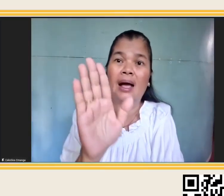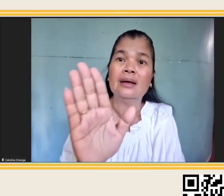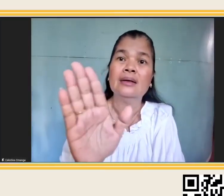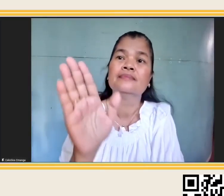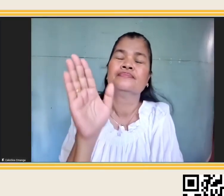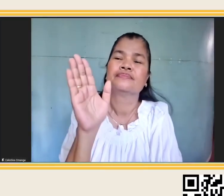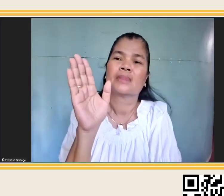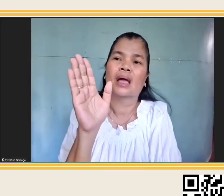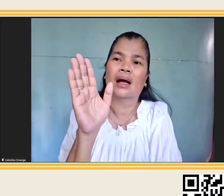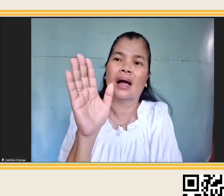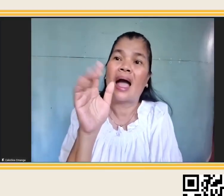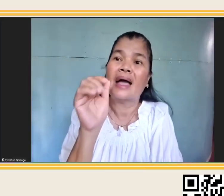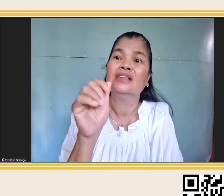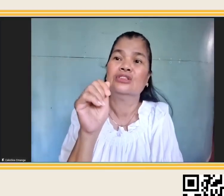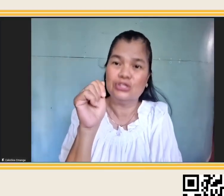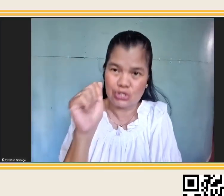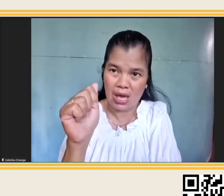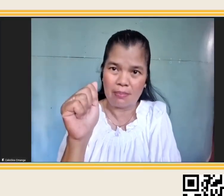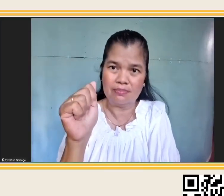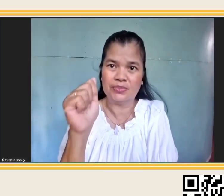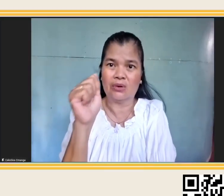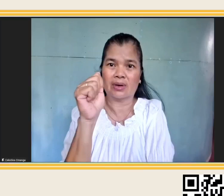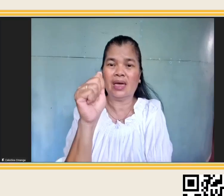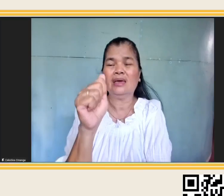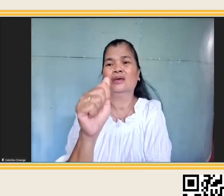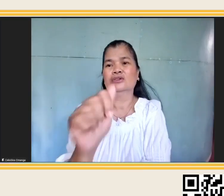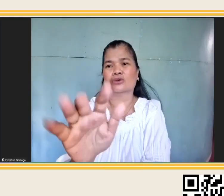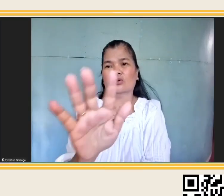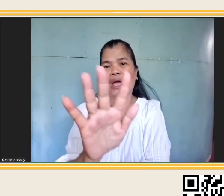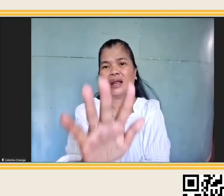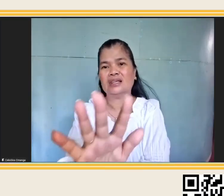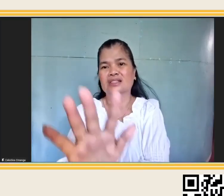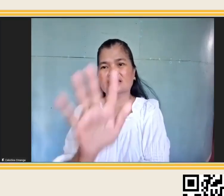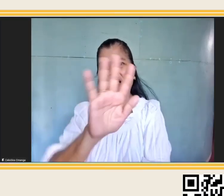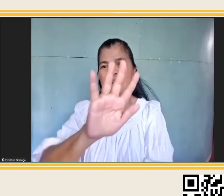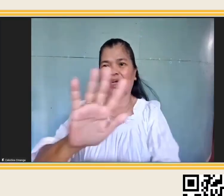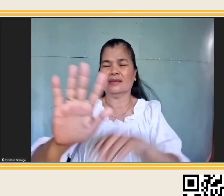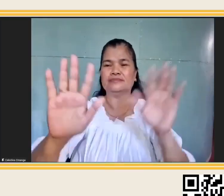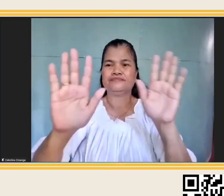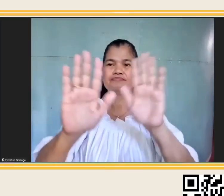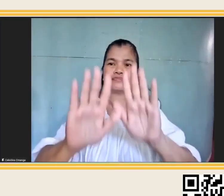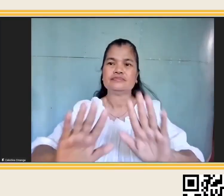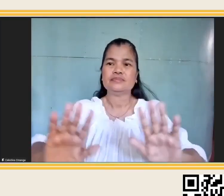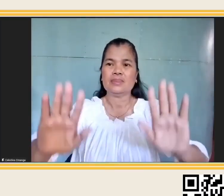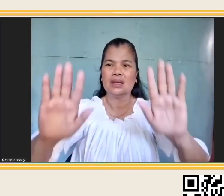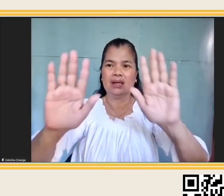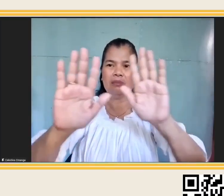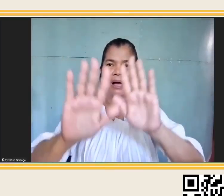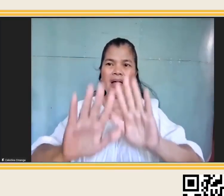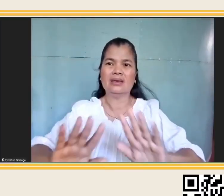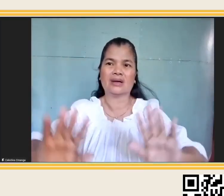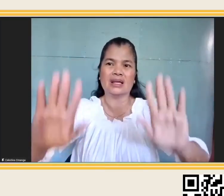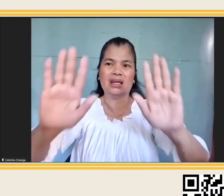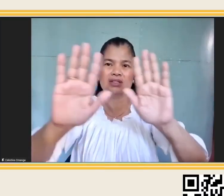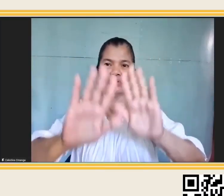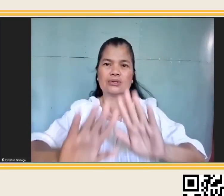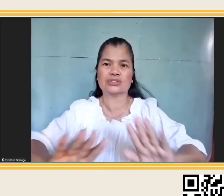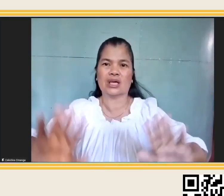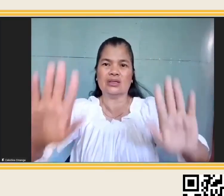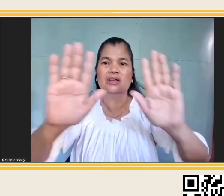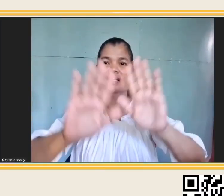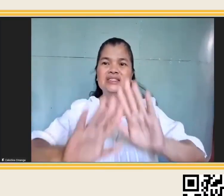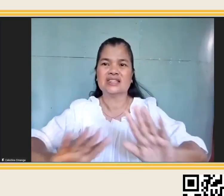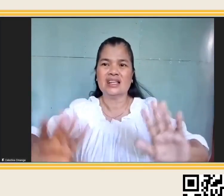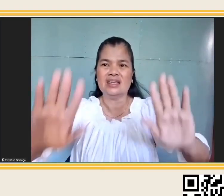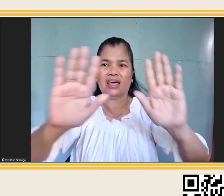natin ang hand shape. Okay? So, kunyari, sa Sunday, iba, kanina tinuro